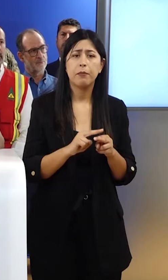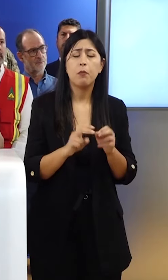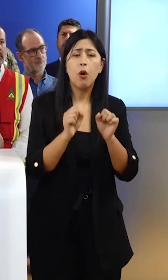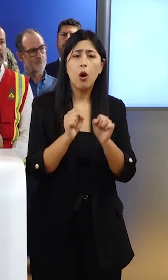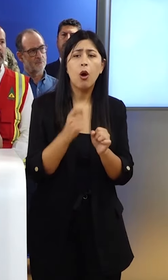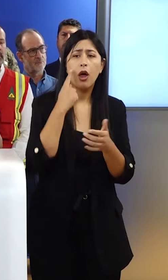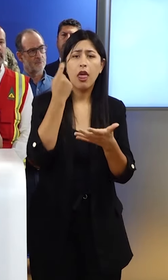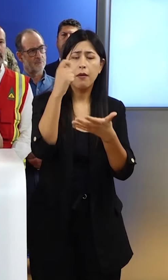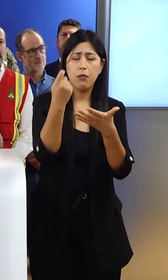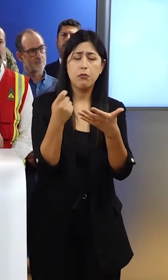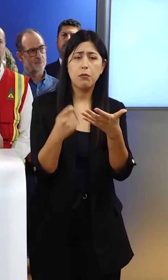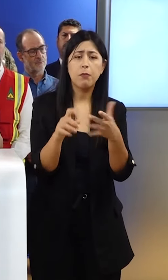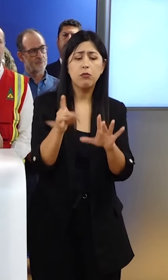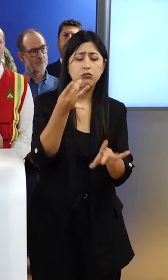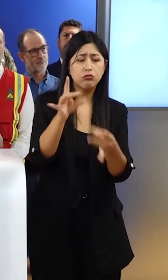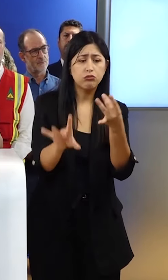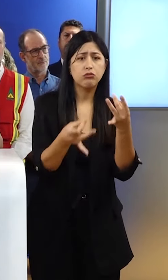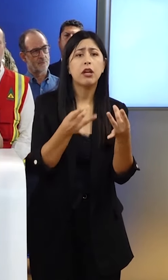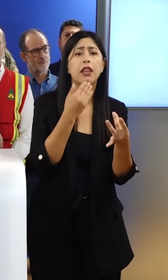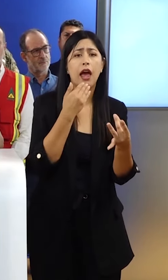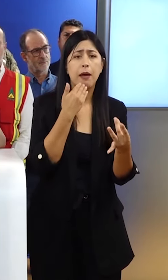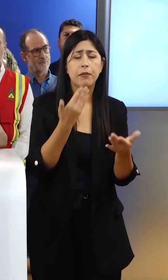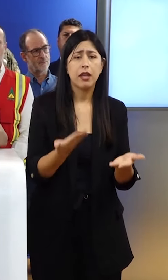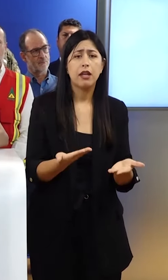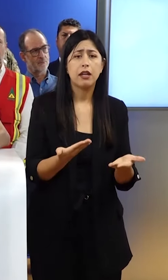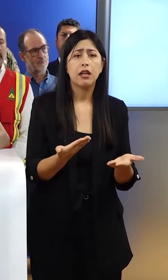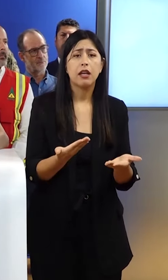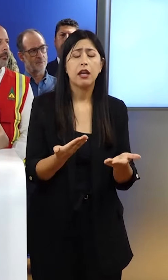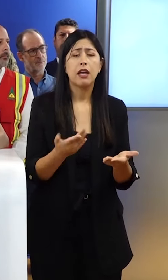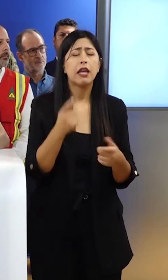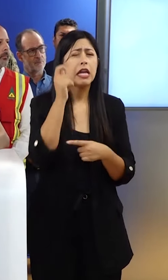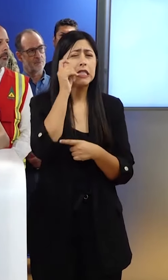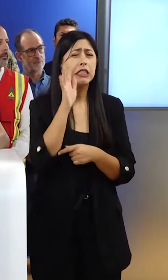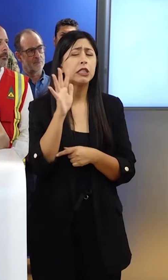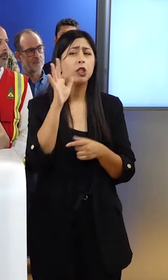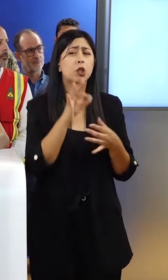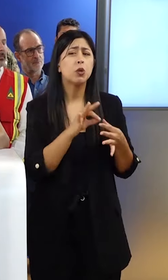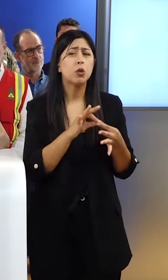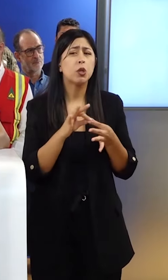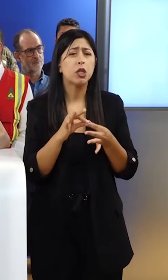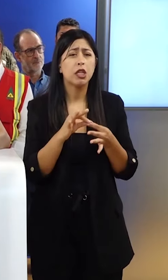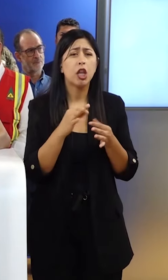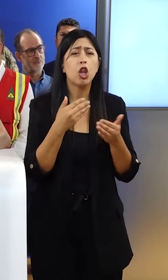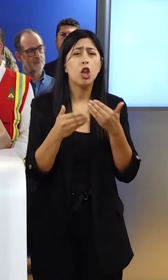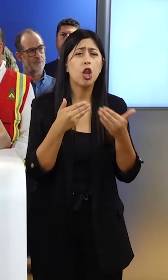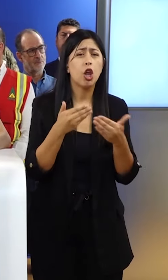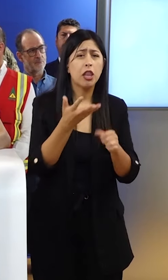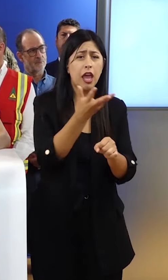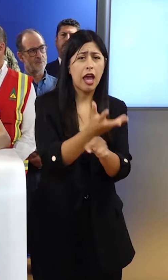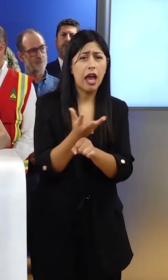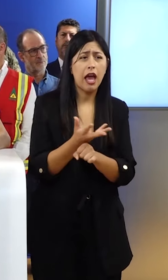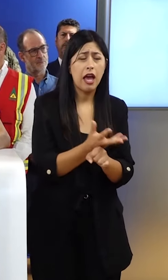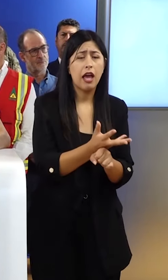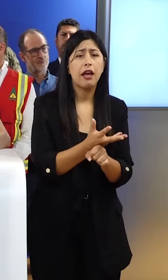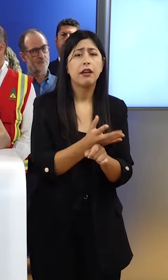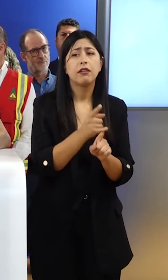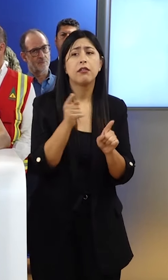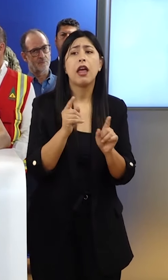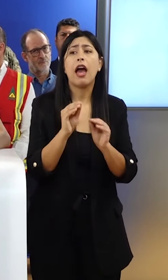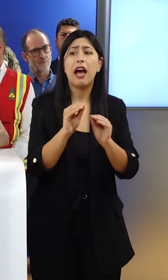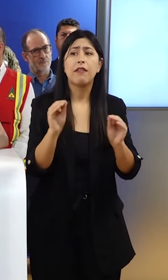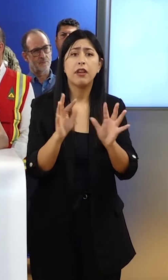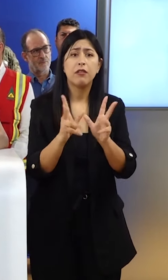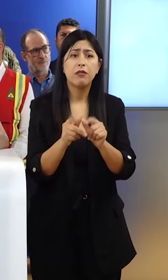llevar un catastro encontrarlos también y si hay también teorías sobre Dónde podrían encontrarse si ahí se recomienda a los